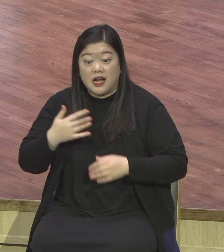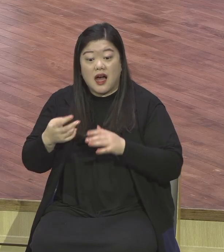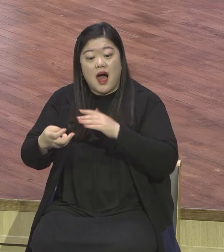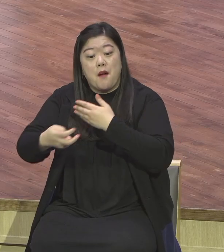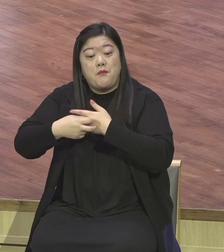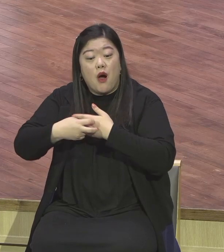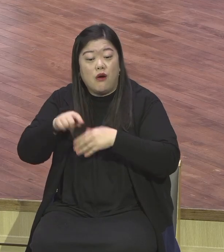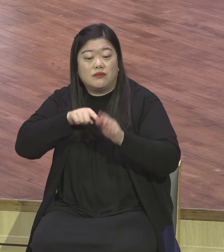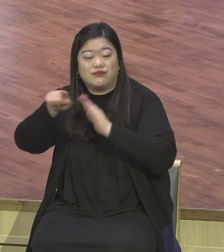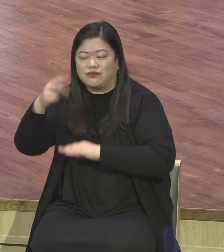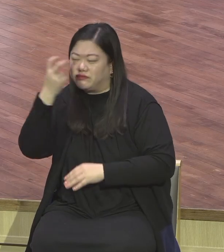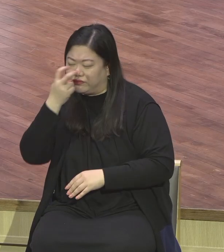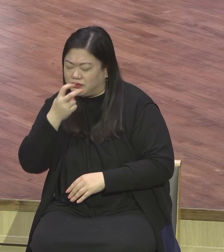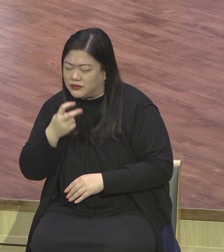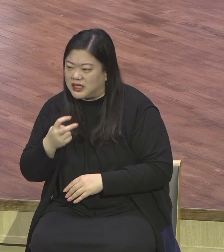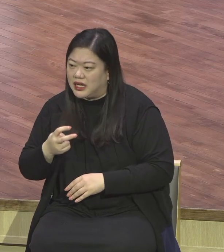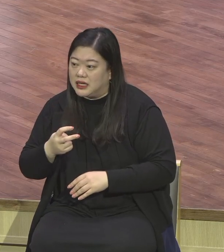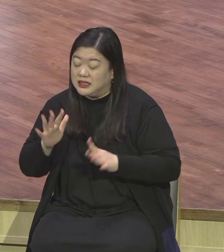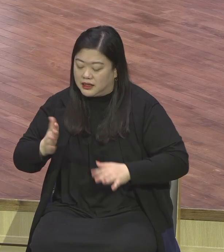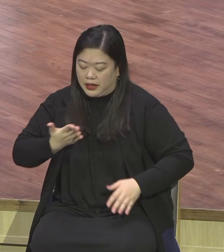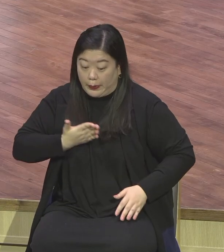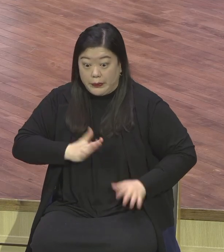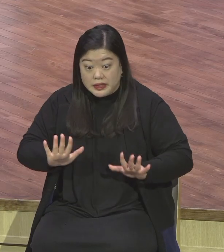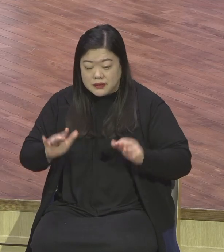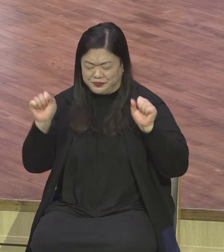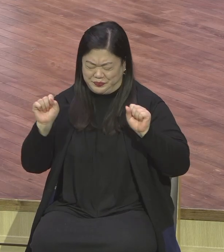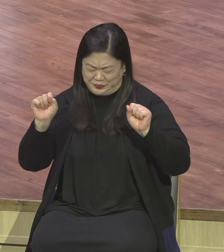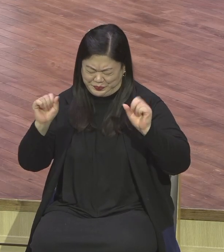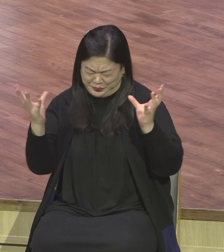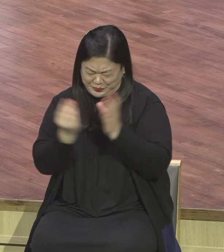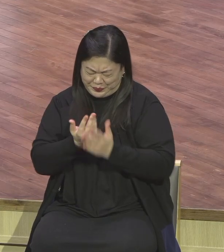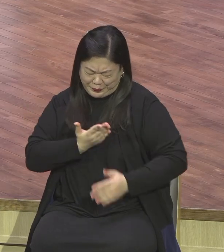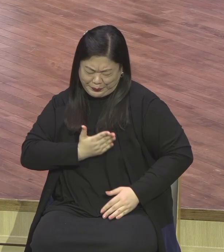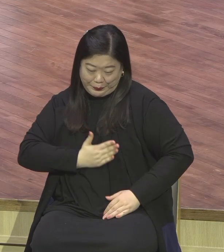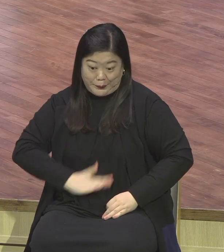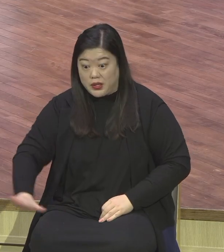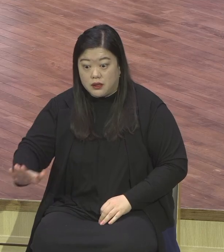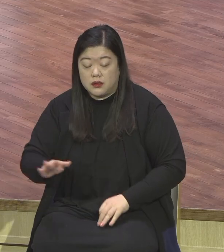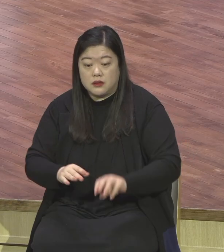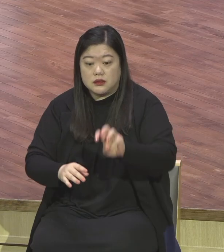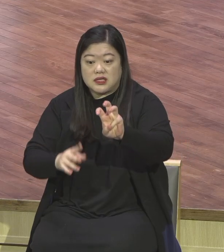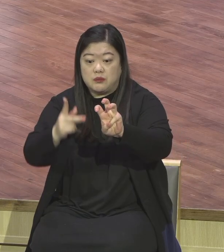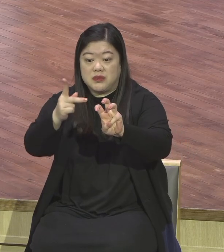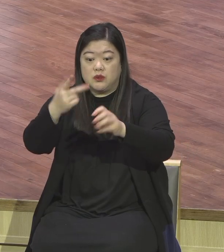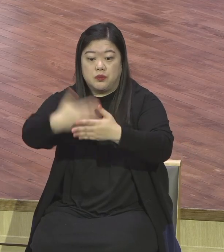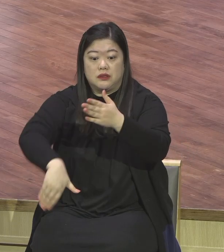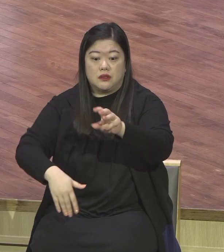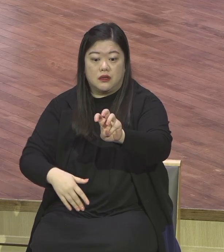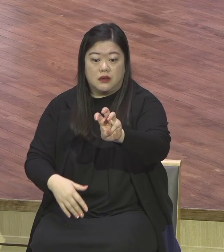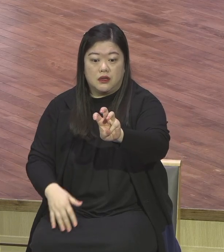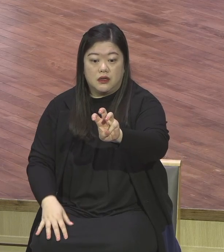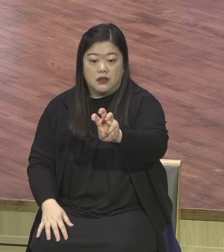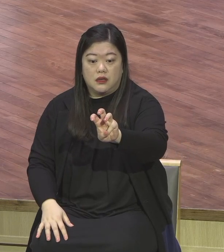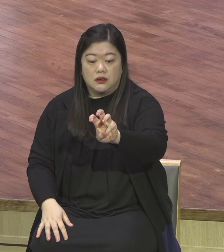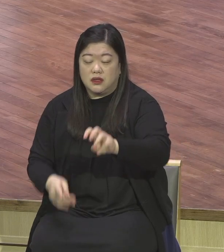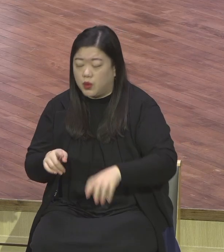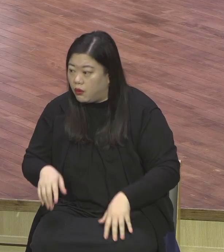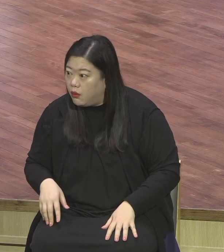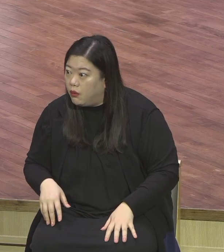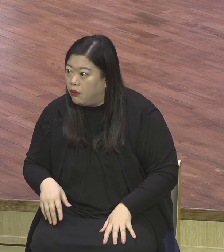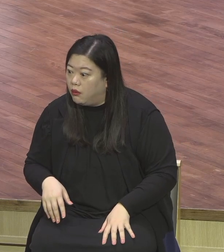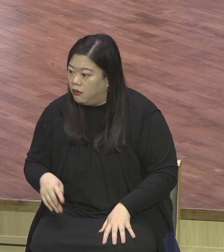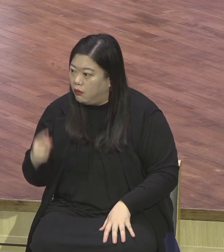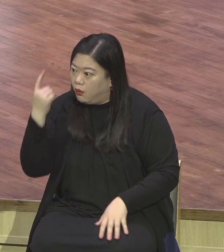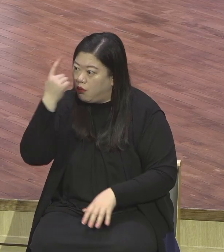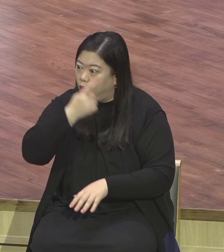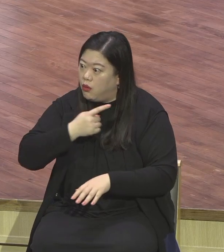30개월 빼고 나니까 지금 쑥 들어가서 알아보지도 못해요 이 해독이 속에 콱 들었단 말이에요 그러니까 이 친구의 특징이